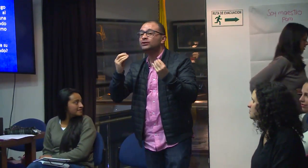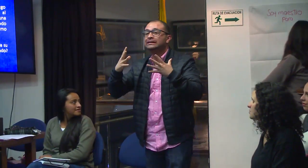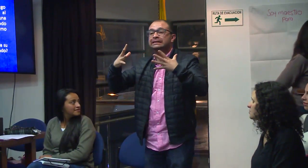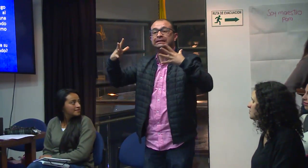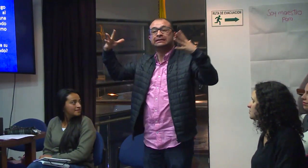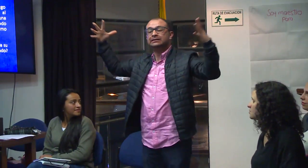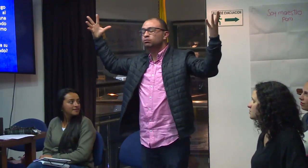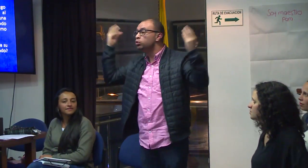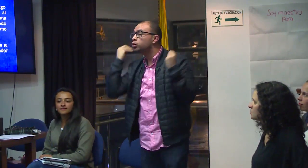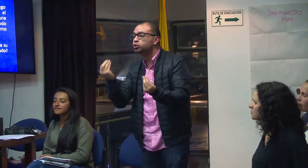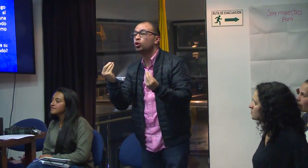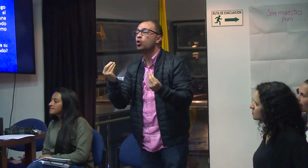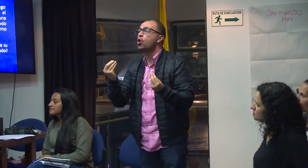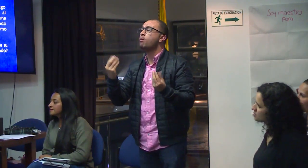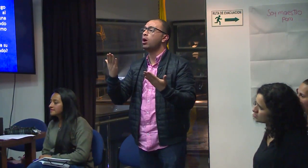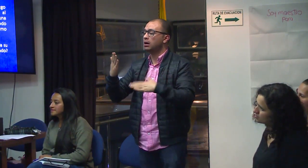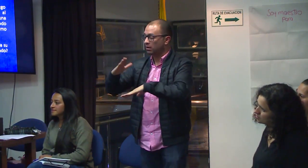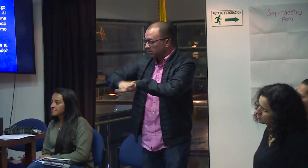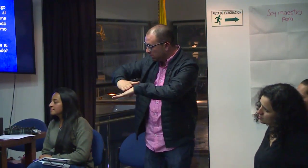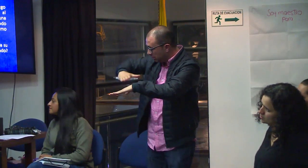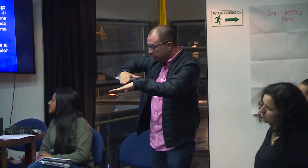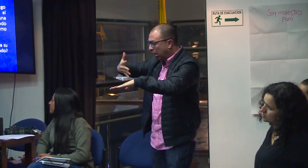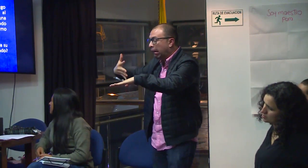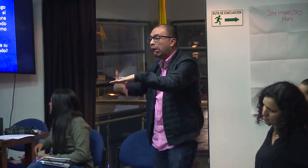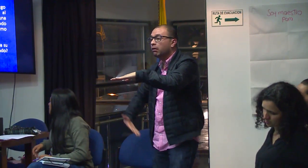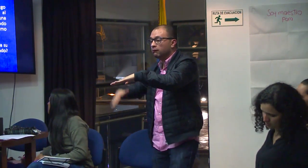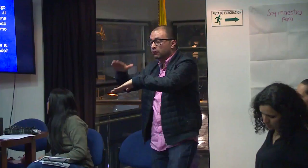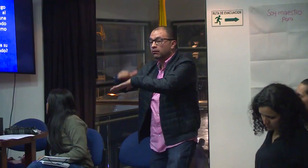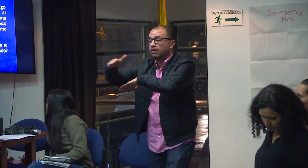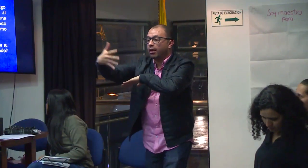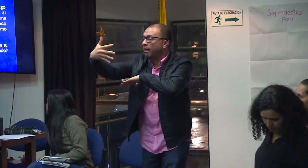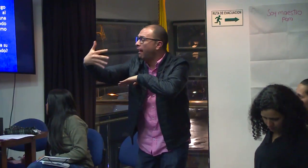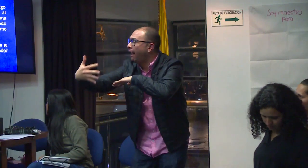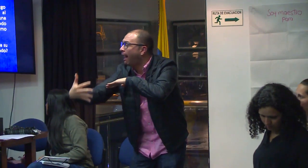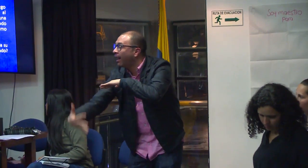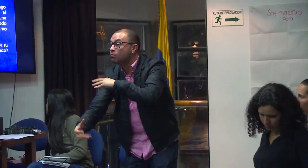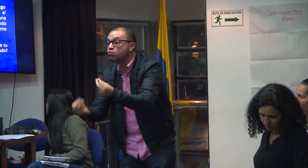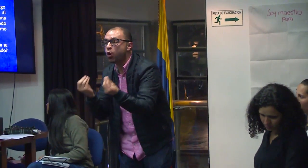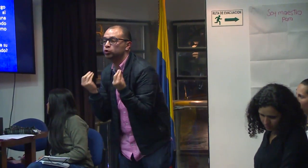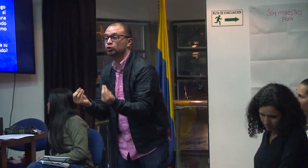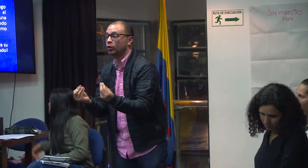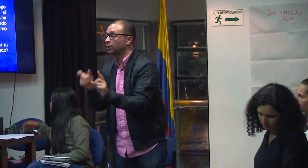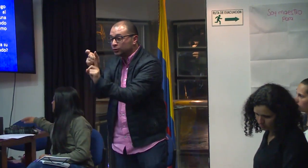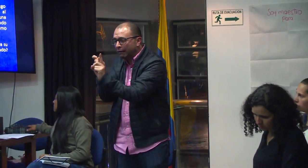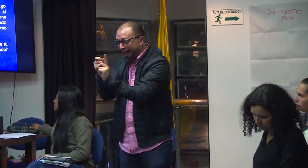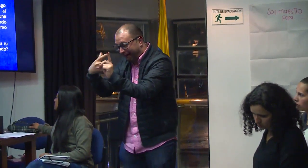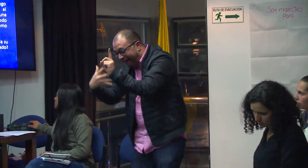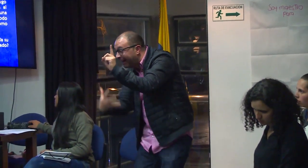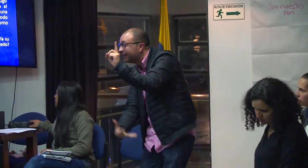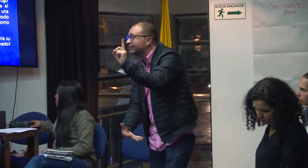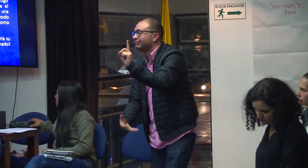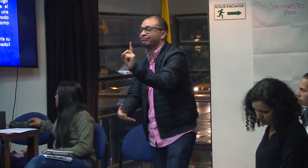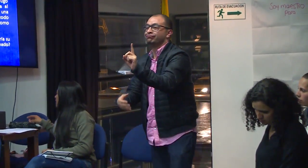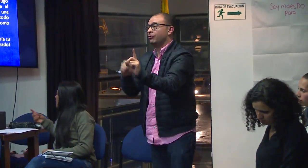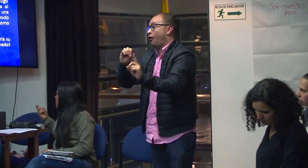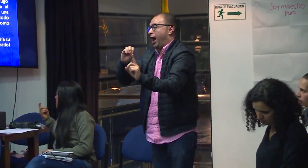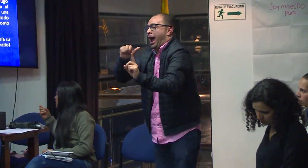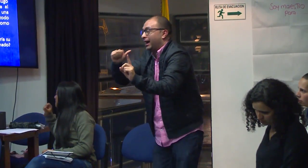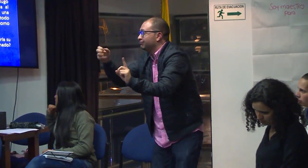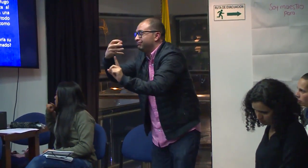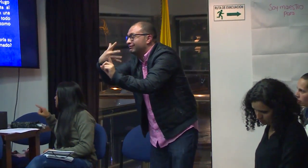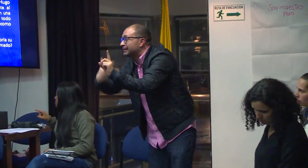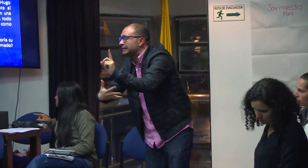habla de la alteridad, ese es un concepto que abarca muchos elementos, que tiene muchas